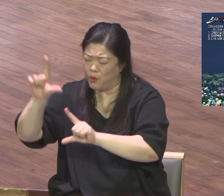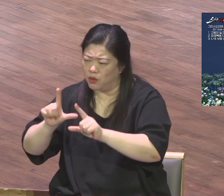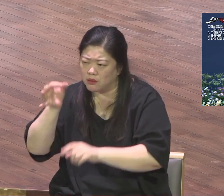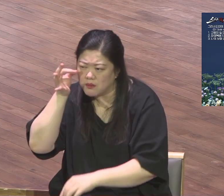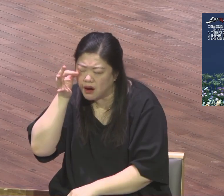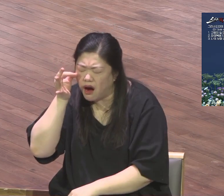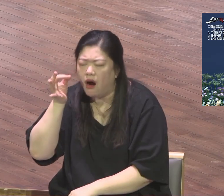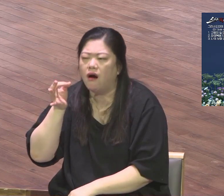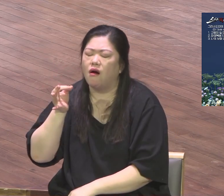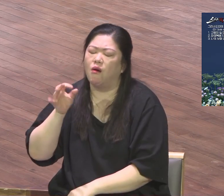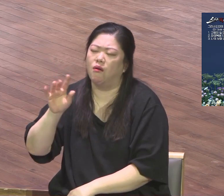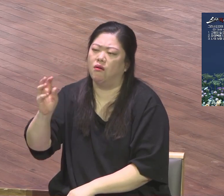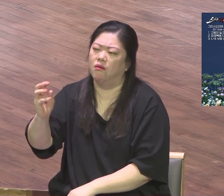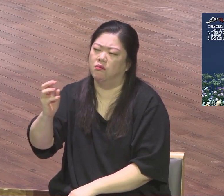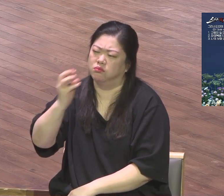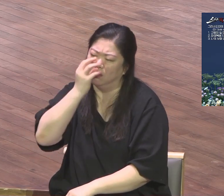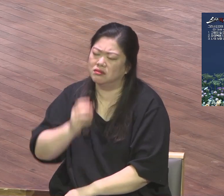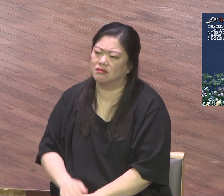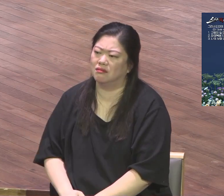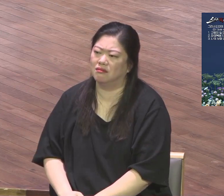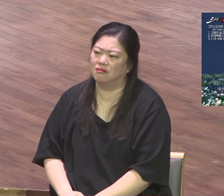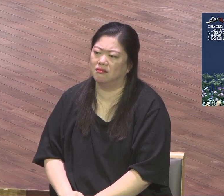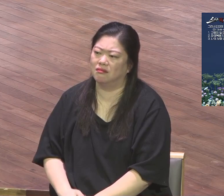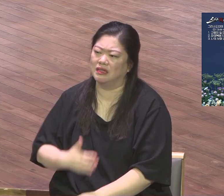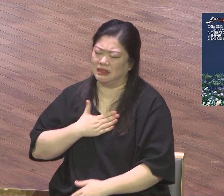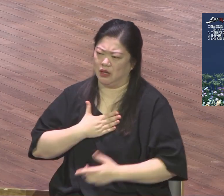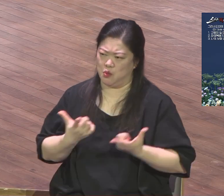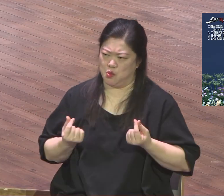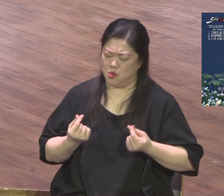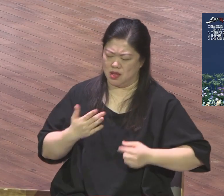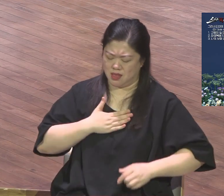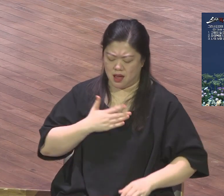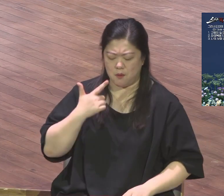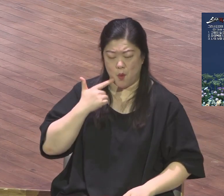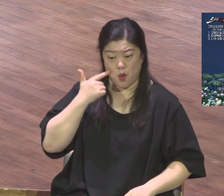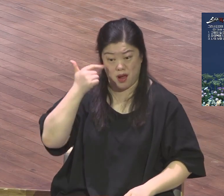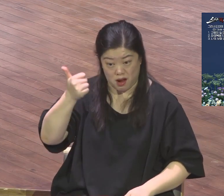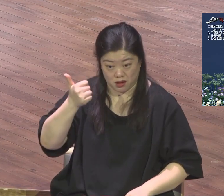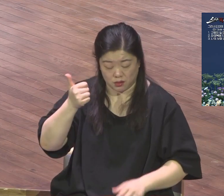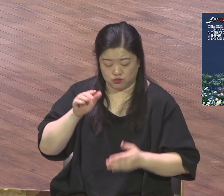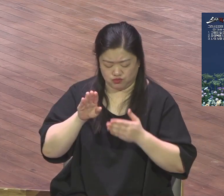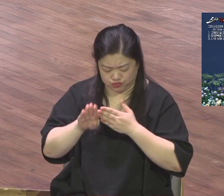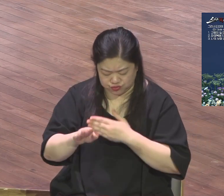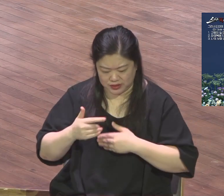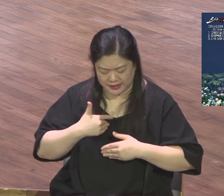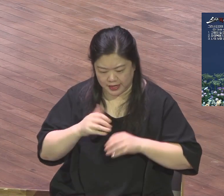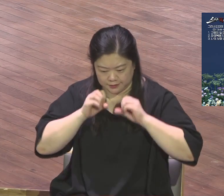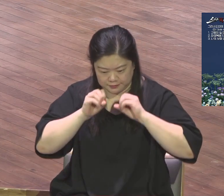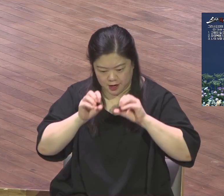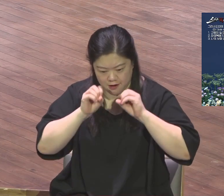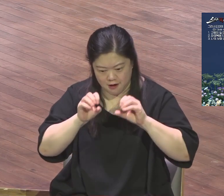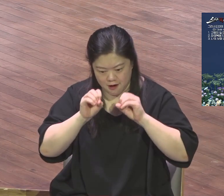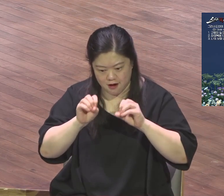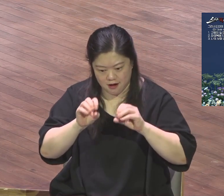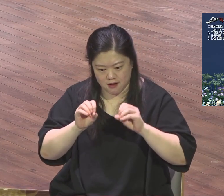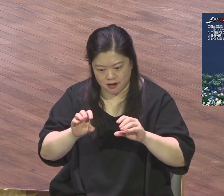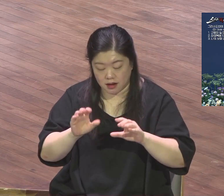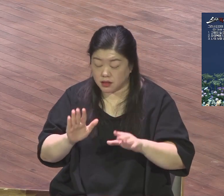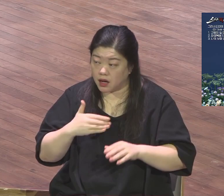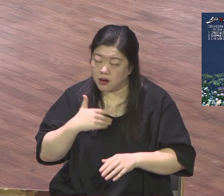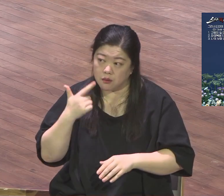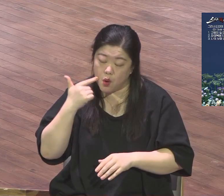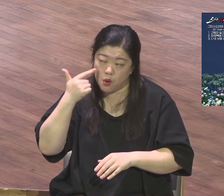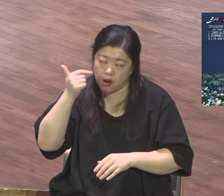것이 제게 큰 보물이요 자랑입니다. 제가 하나님의 은혜로 목회자로 45년을